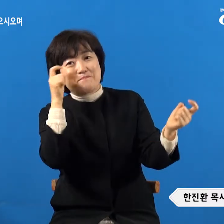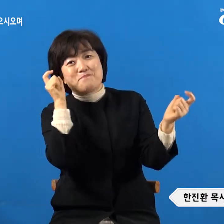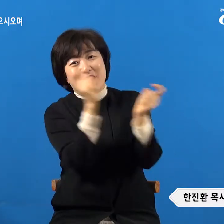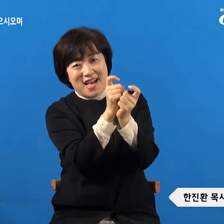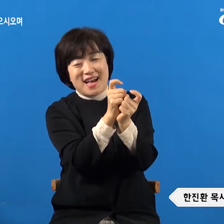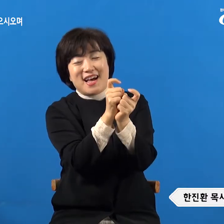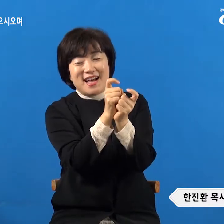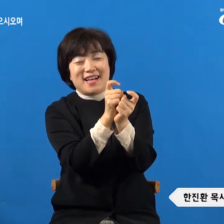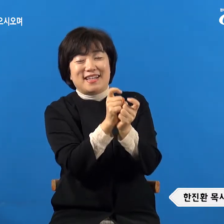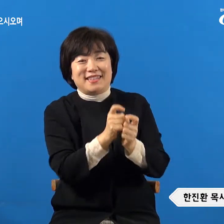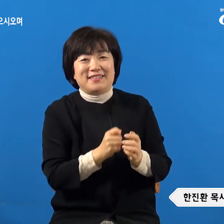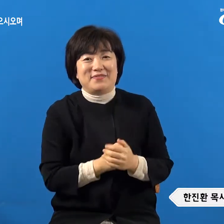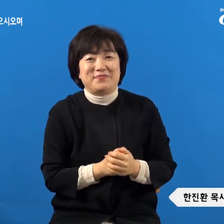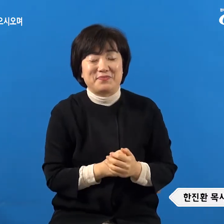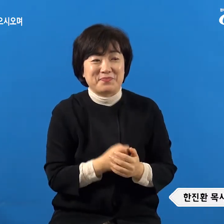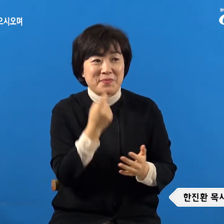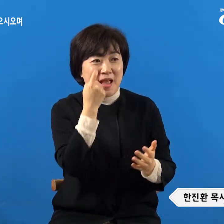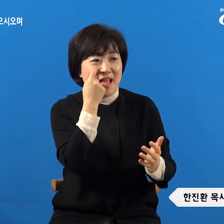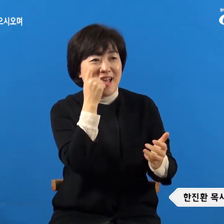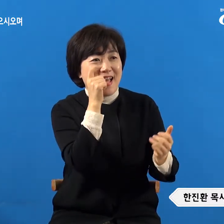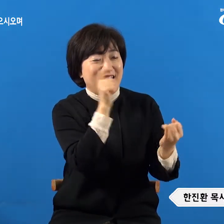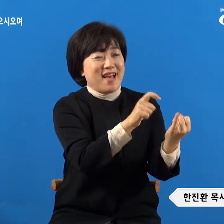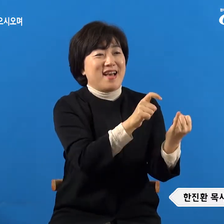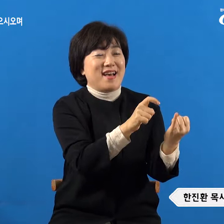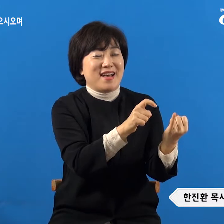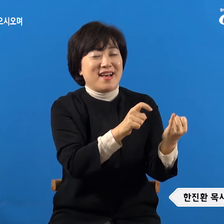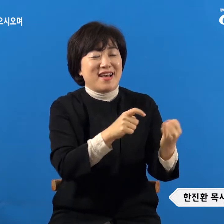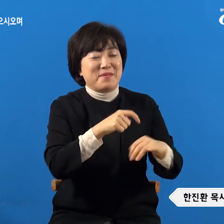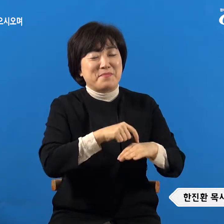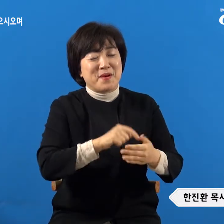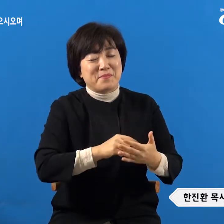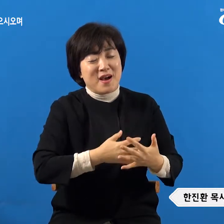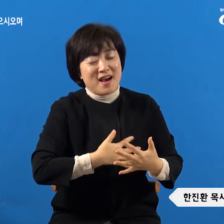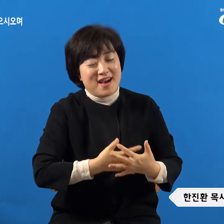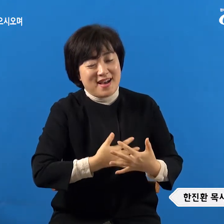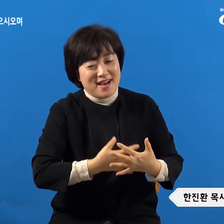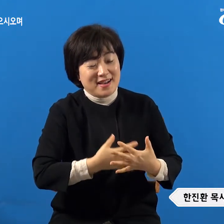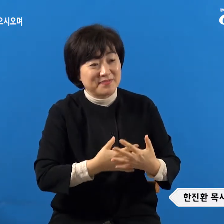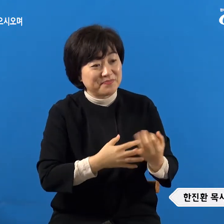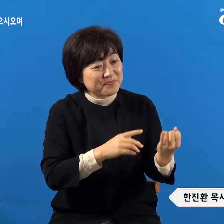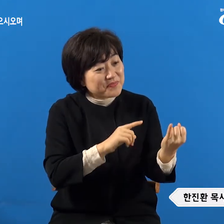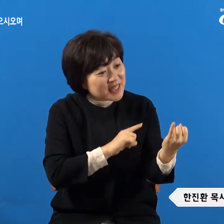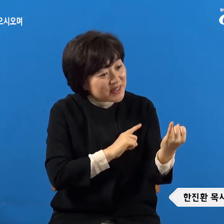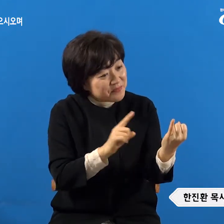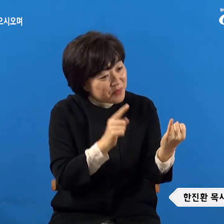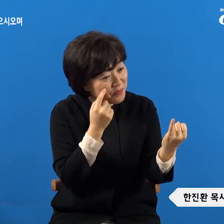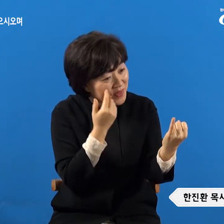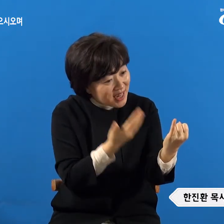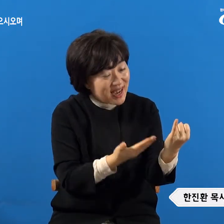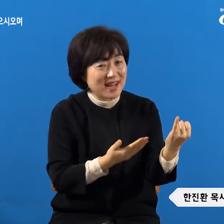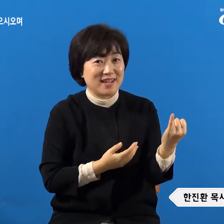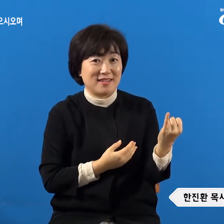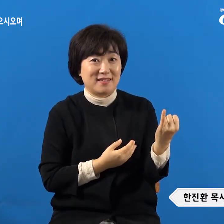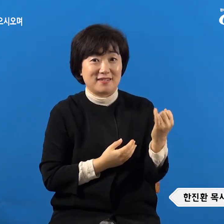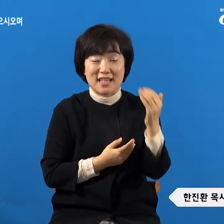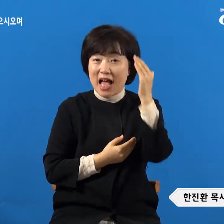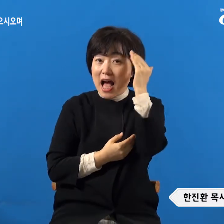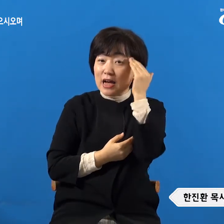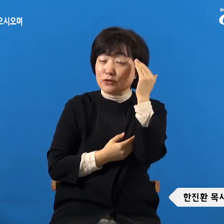그래서 두근거리는 가슴으로 성함이 어떻게 되십니까? 물었습니다.